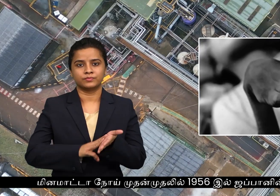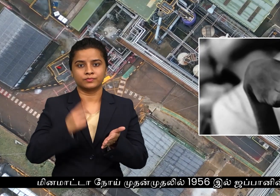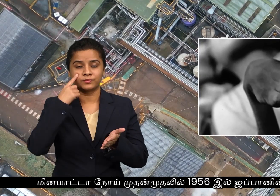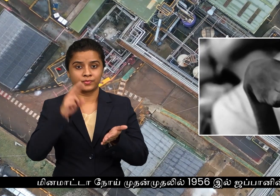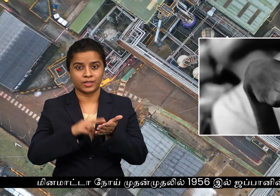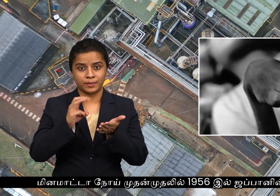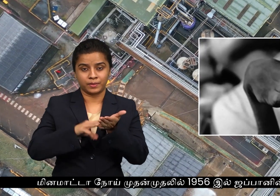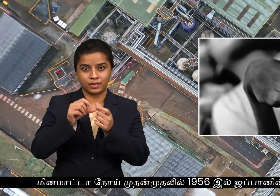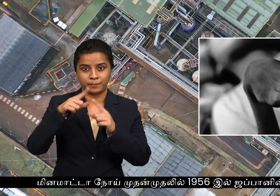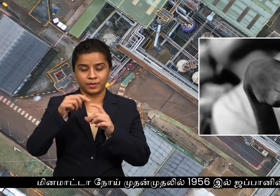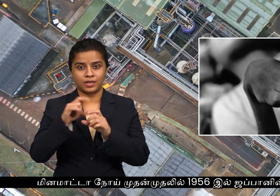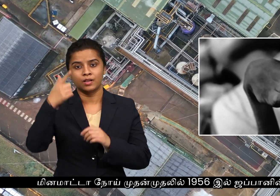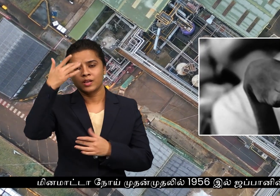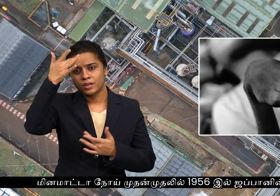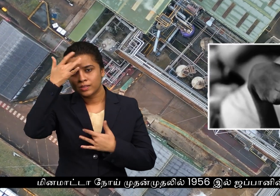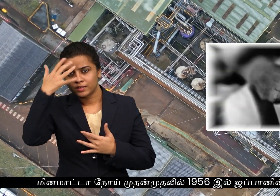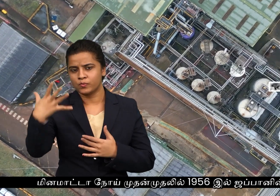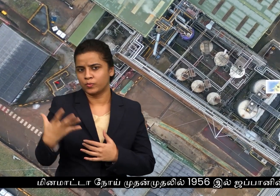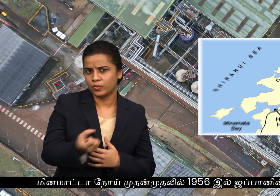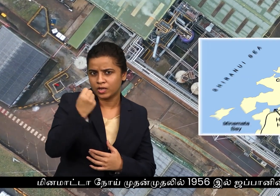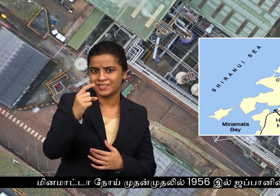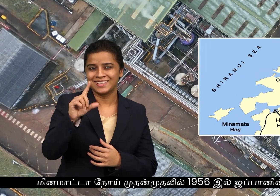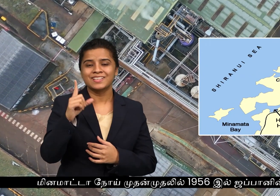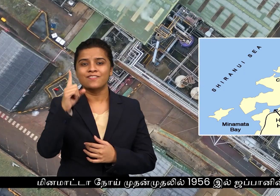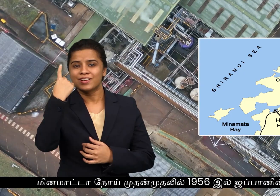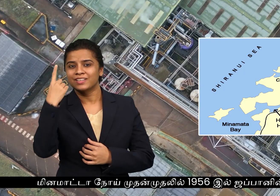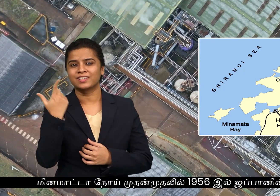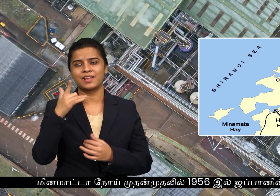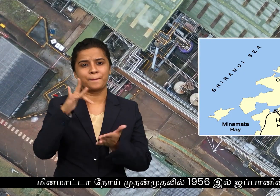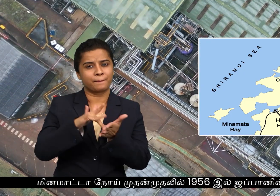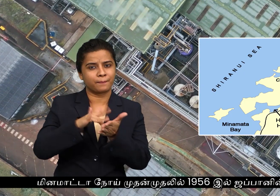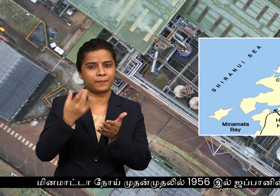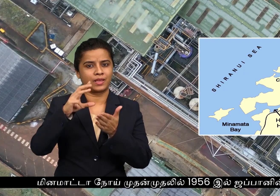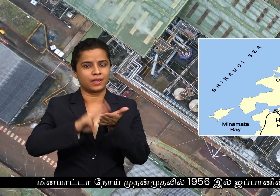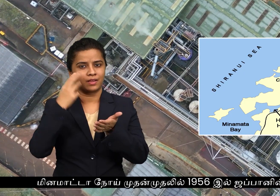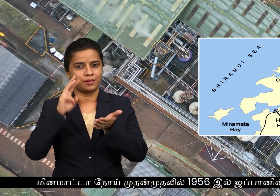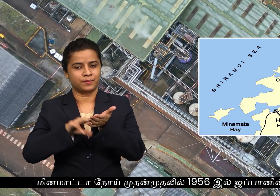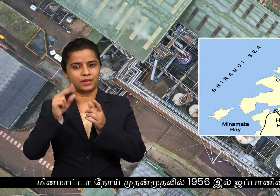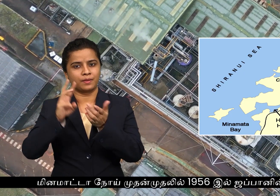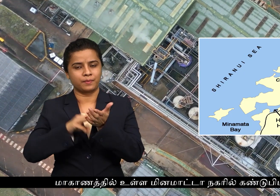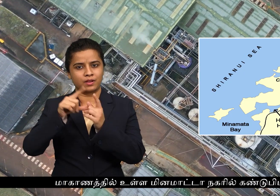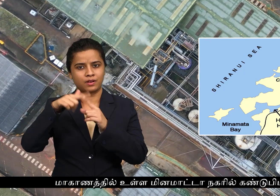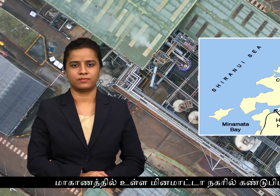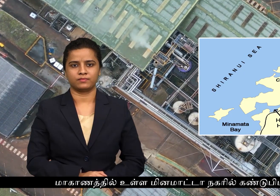பினமாட்டா நோய் முதலில் 1956இல் ஜப்பானின் குமாமோட்டோ மாகாணத்தில்